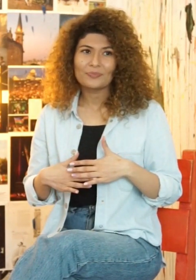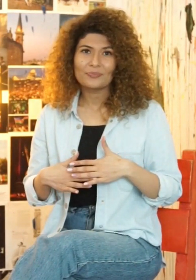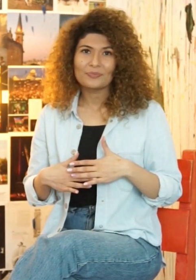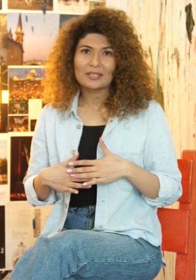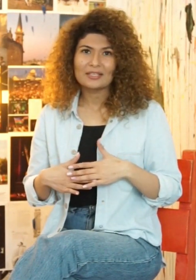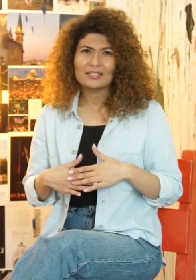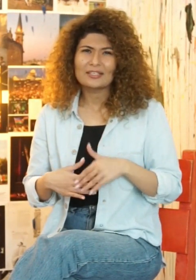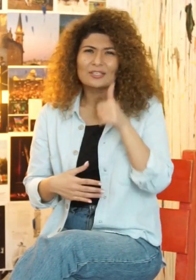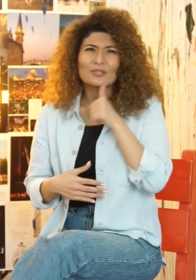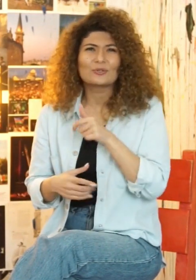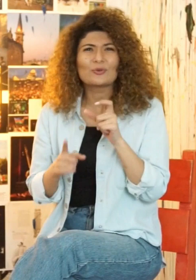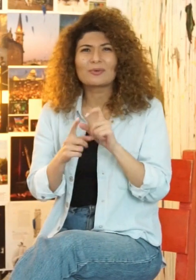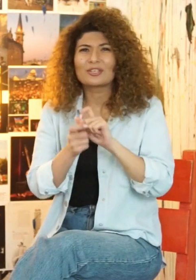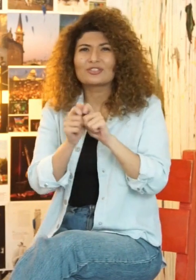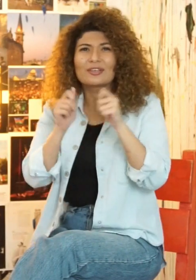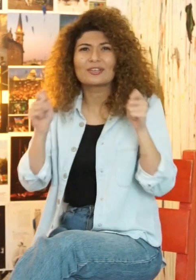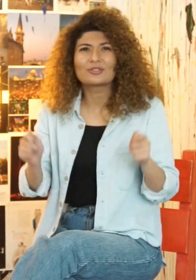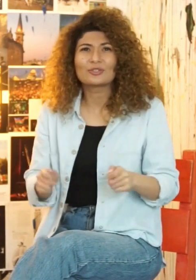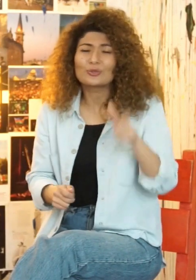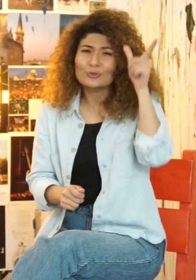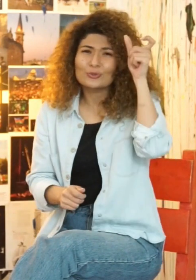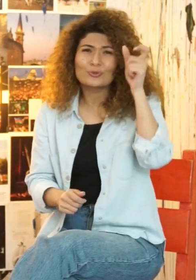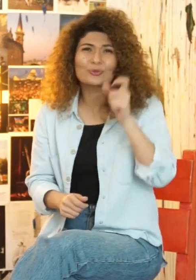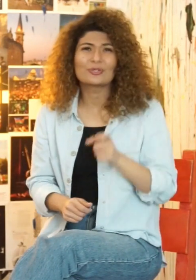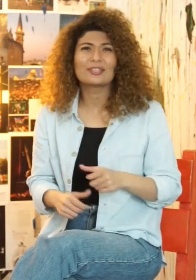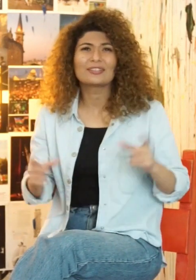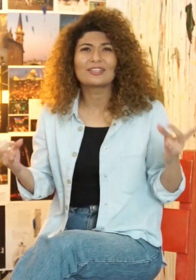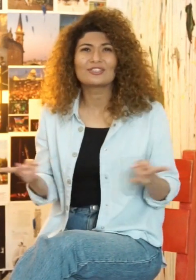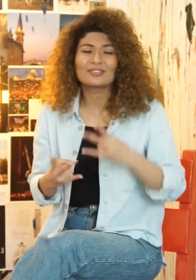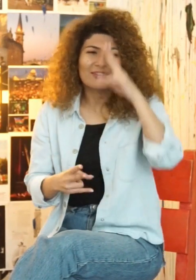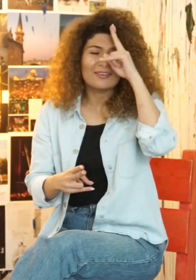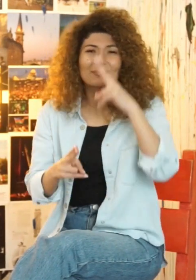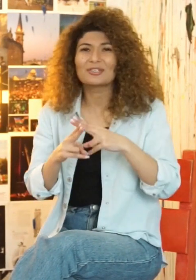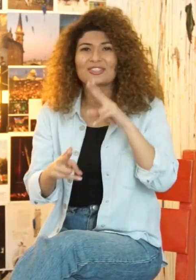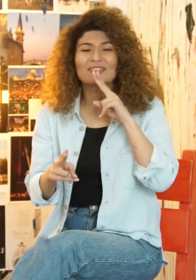Gizli söhbət açaydıq ruhuna ehtiyacından, qardaşından, bacından.